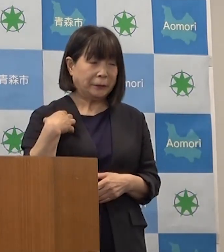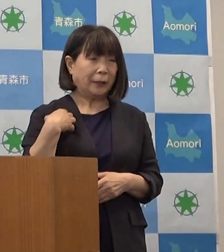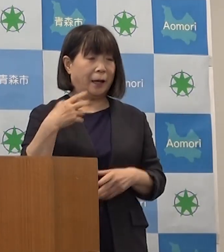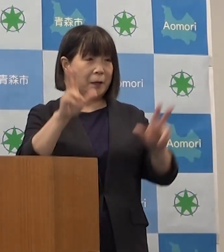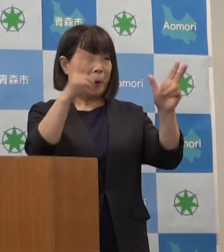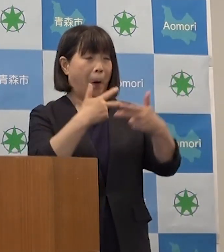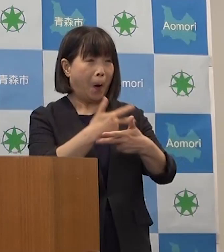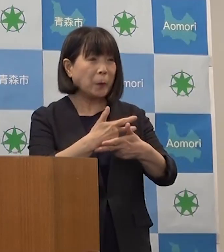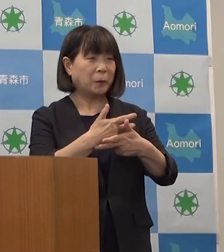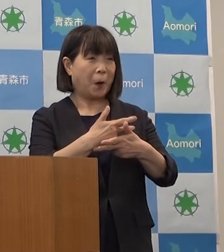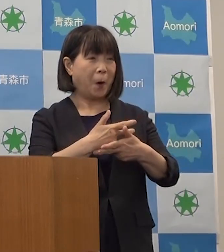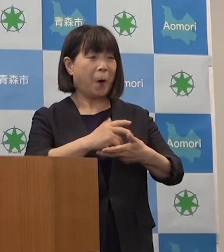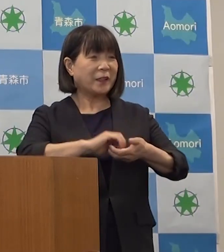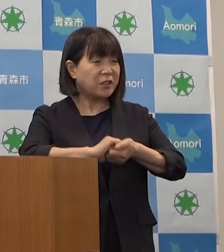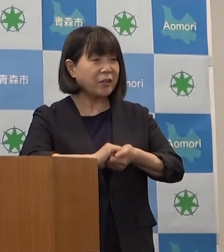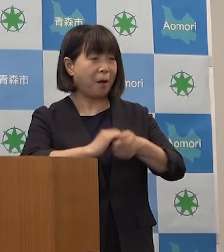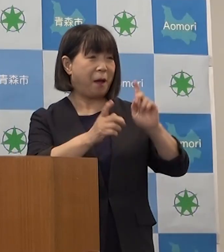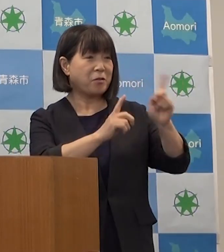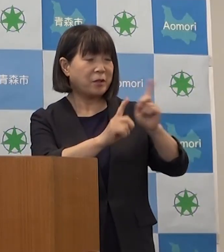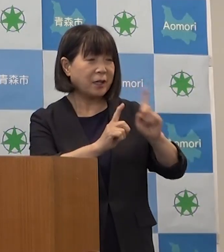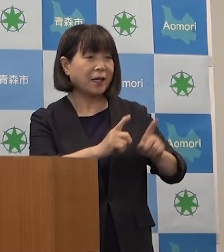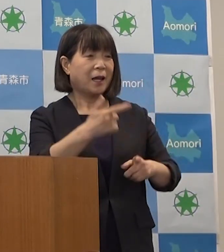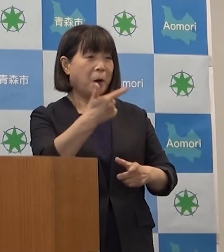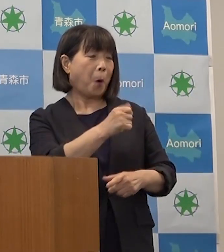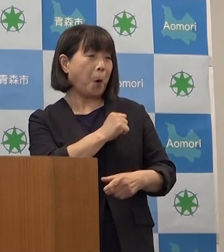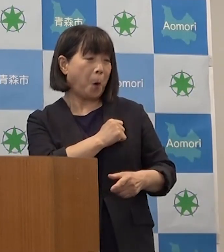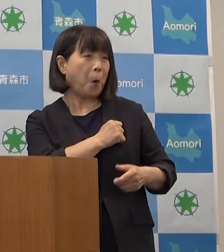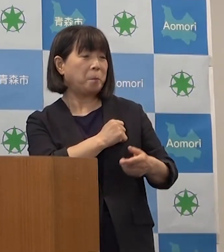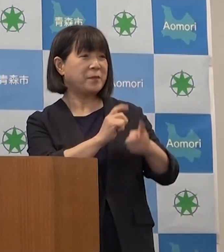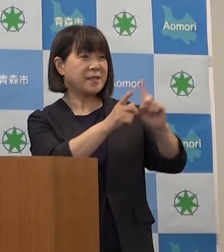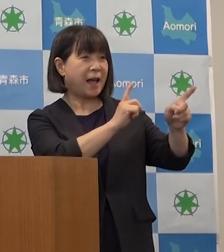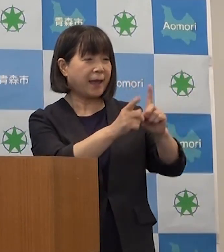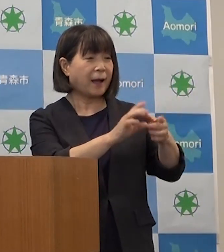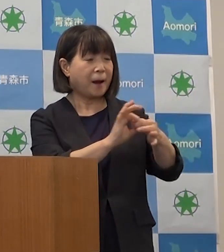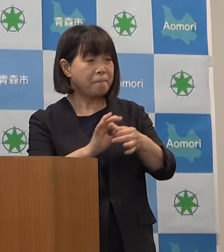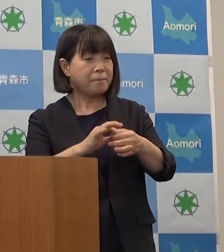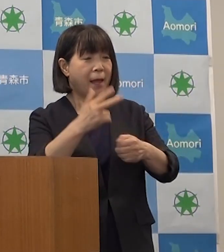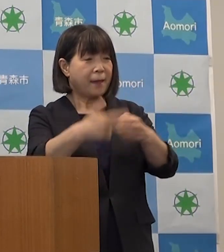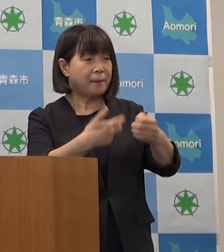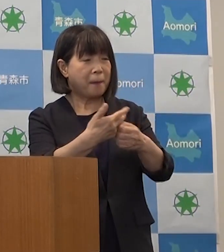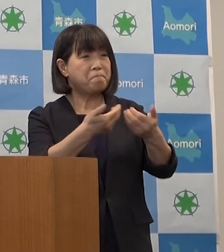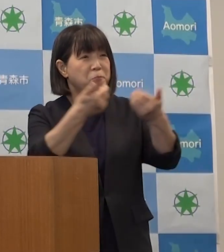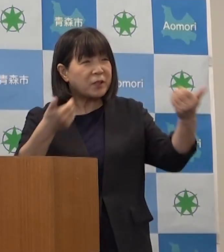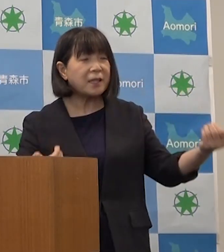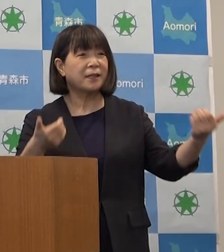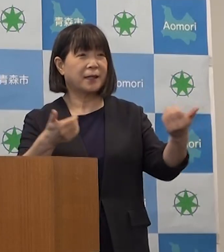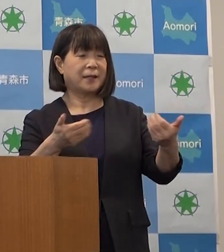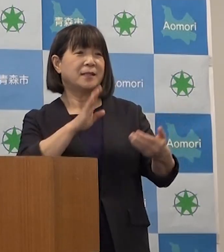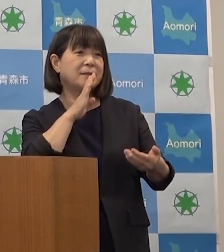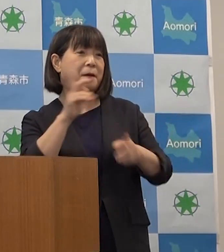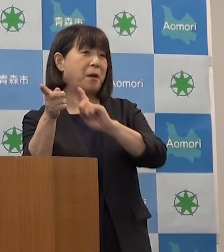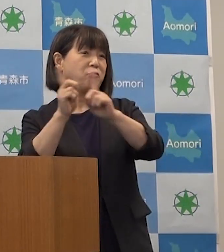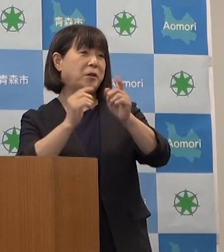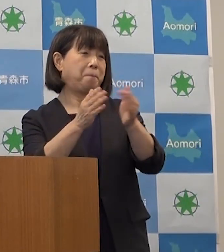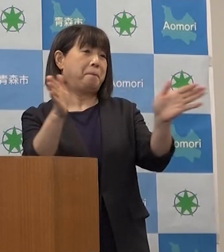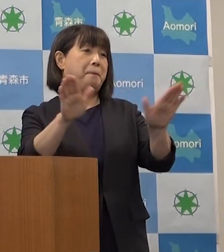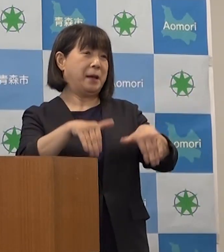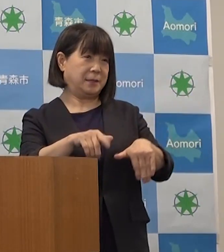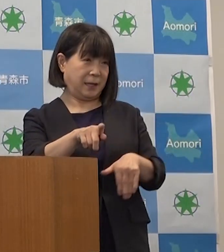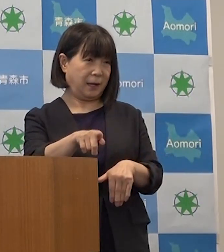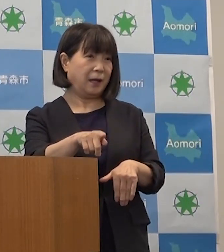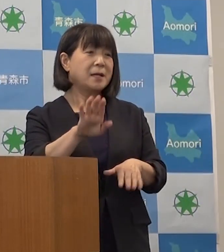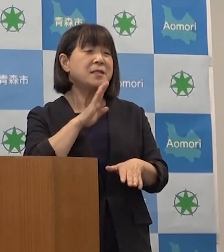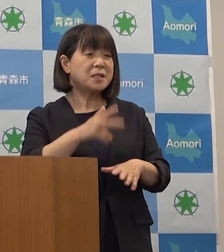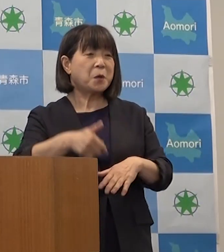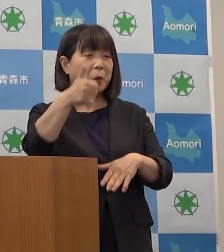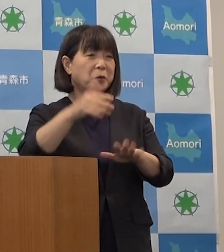ということで絆祭りが、しかも青森市では六根祭から7年ぶりに開催というところがありましたけれども、市長になって迎えたこの祭り